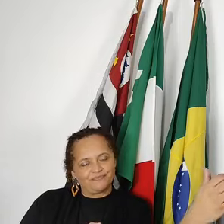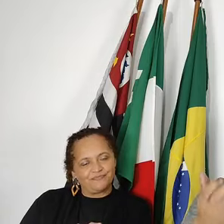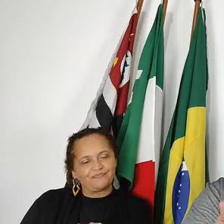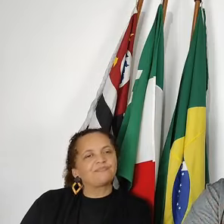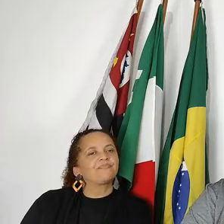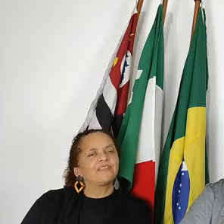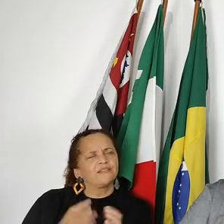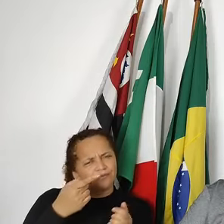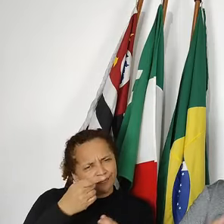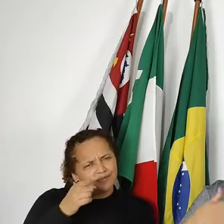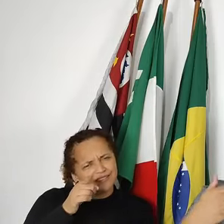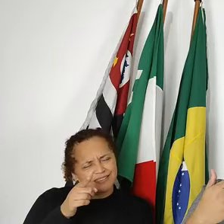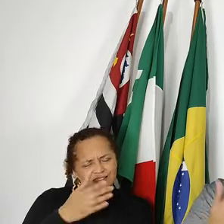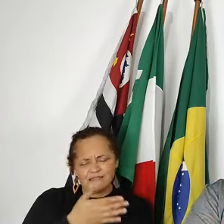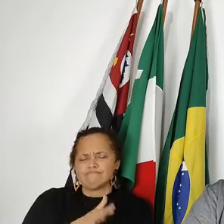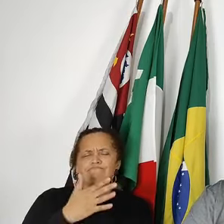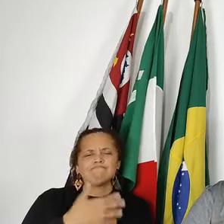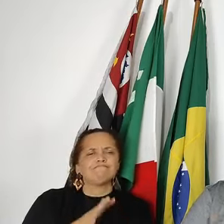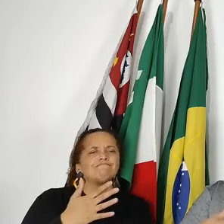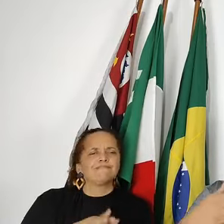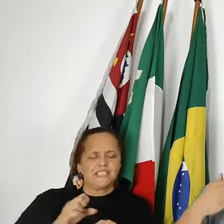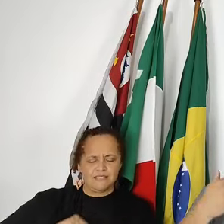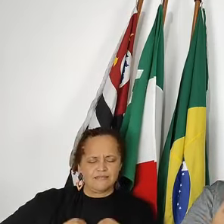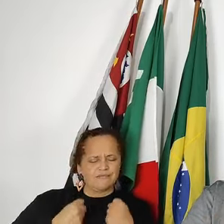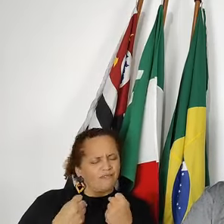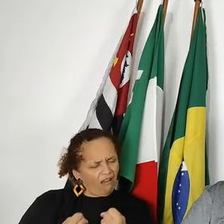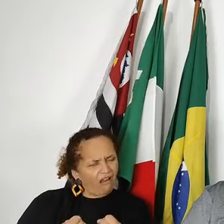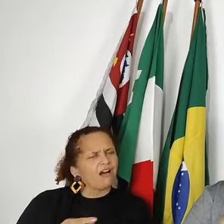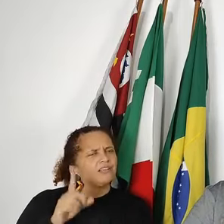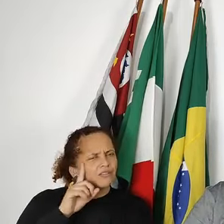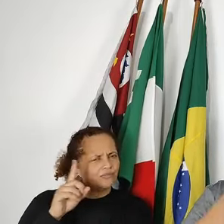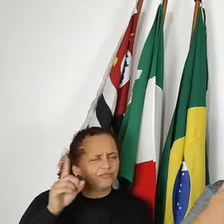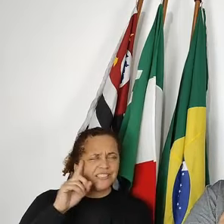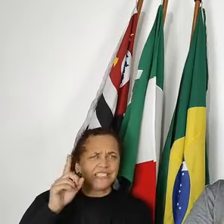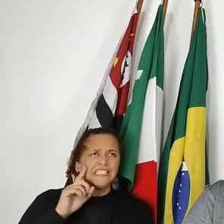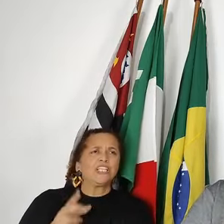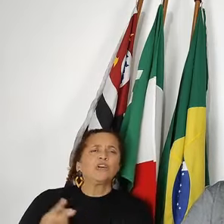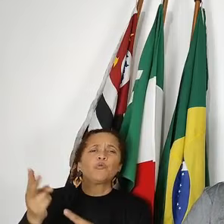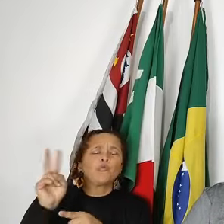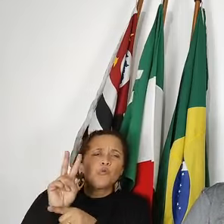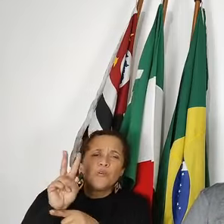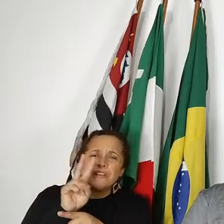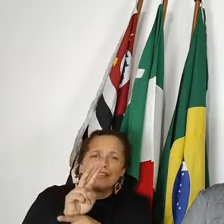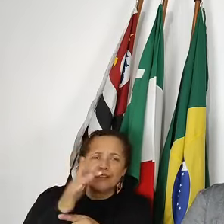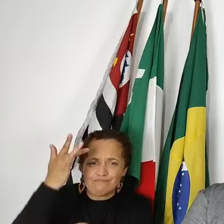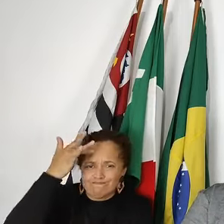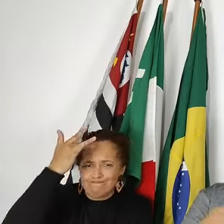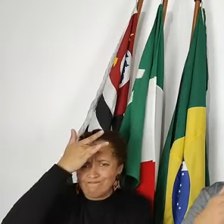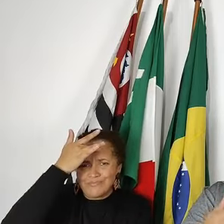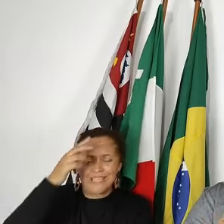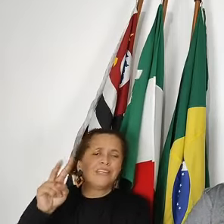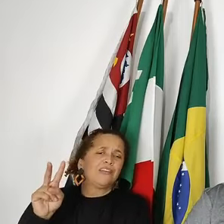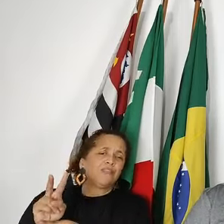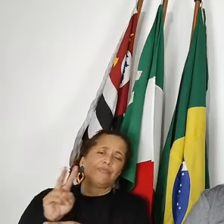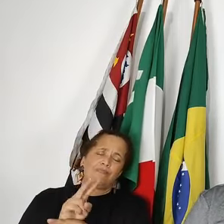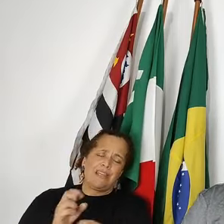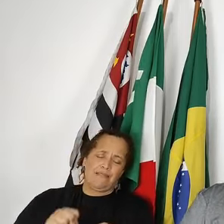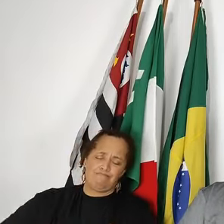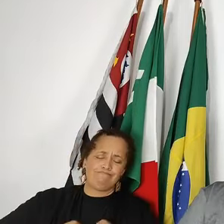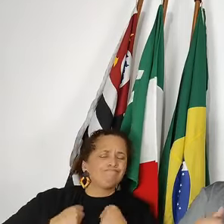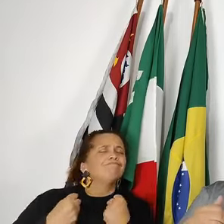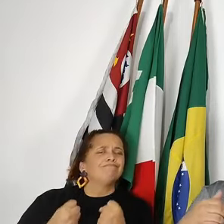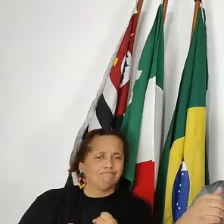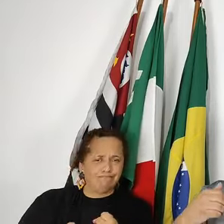os irmãos pratiquem, né? Tenha essa batalha, né? de fortalecer a sua mente. É um combate, irmão, é um combate, é uma guerra